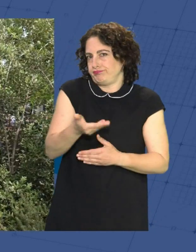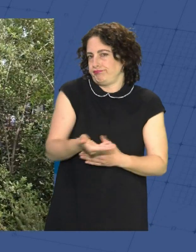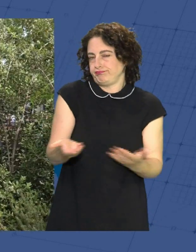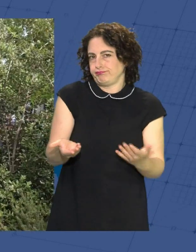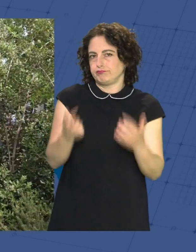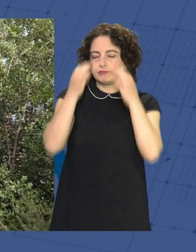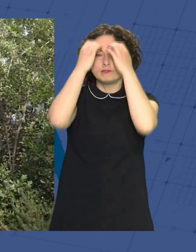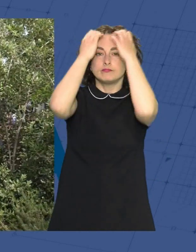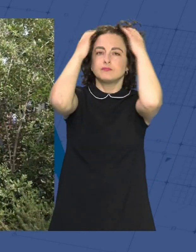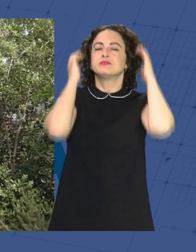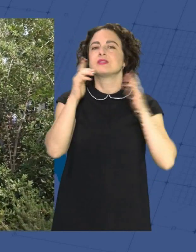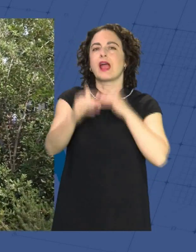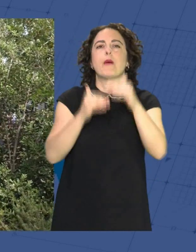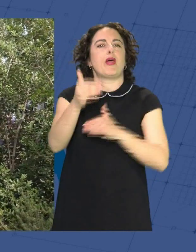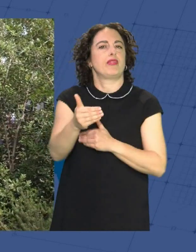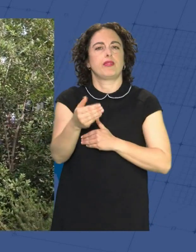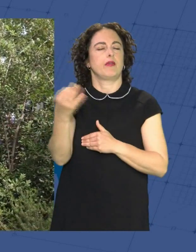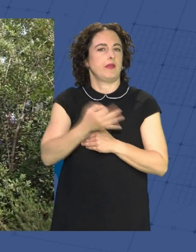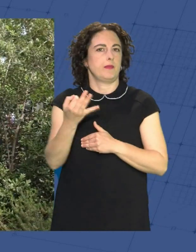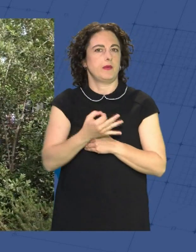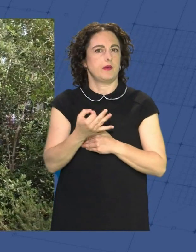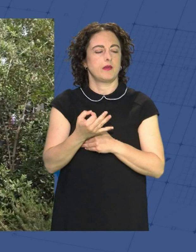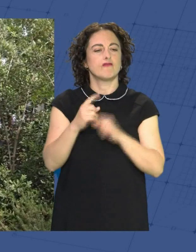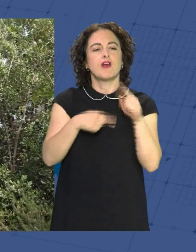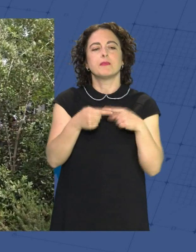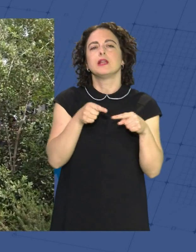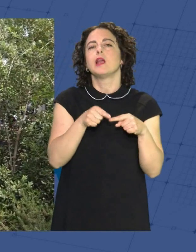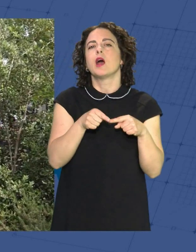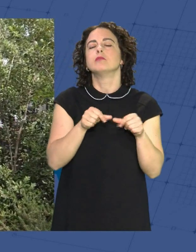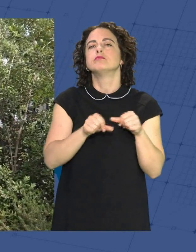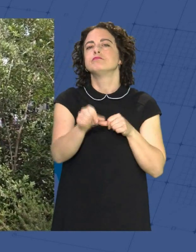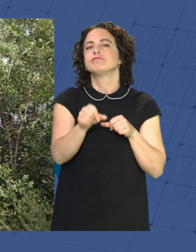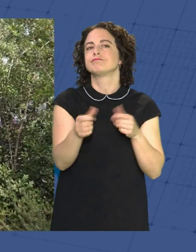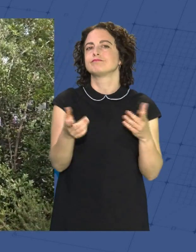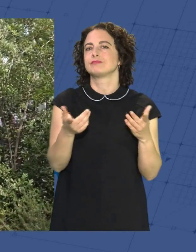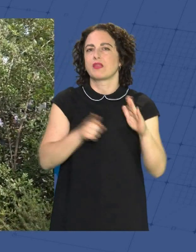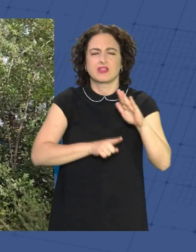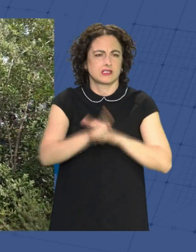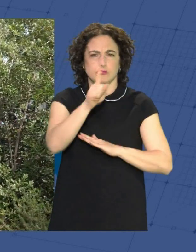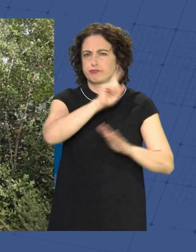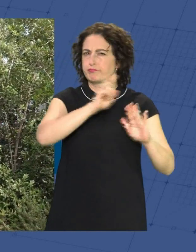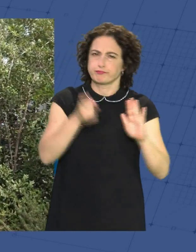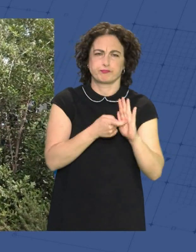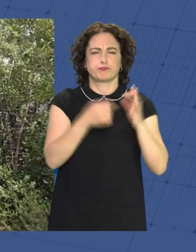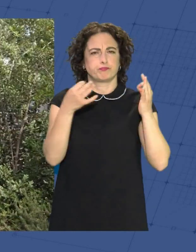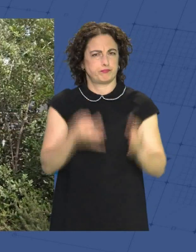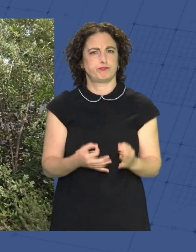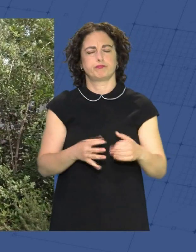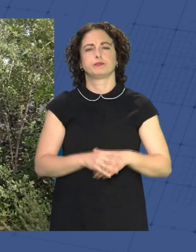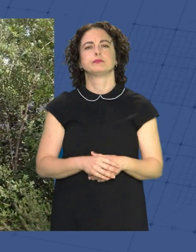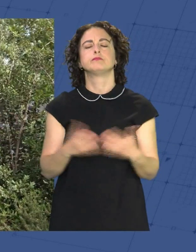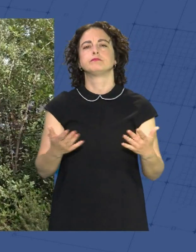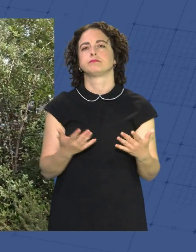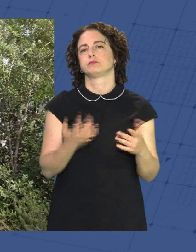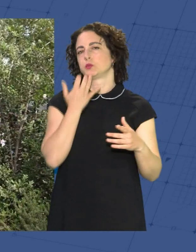avance que tenemos que tener para que las familias puedan desarrollarse con una plenitud, como